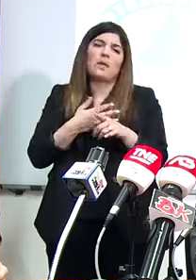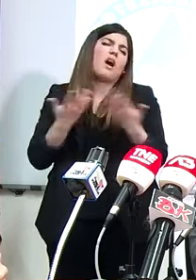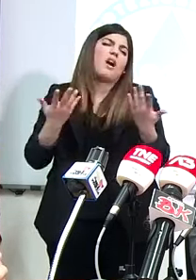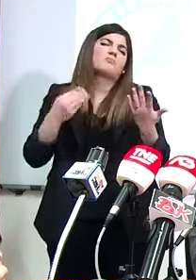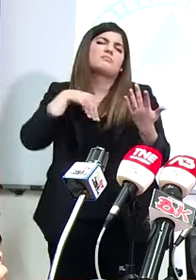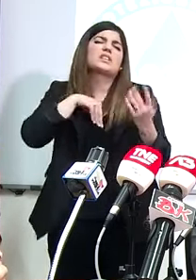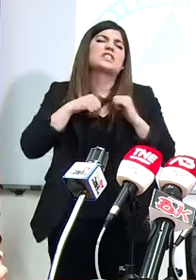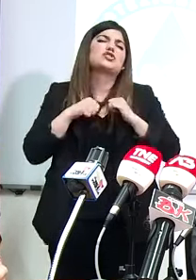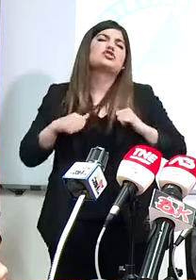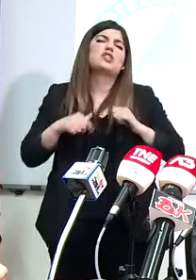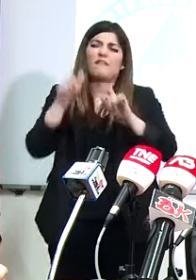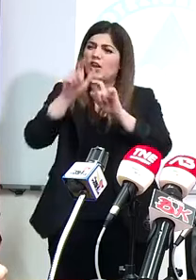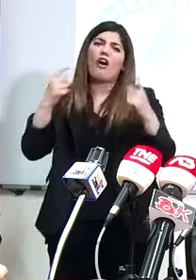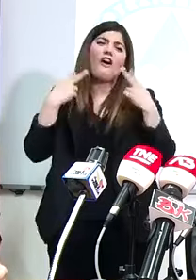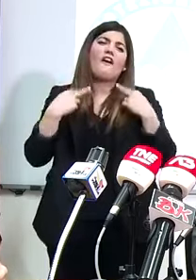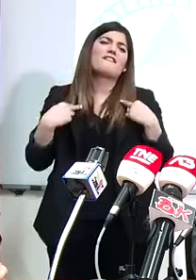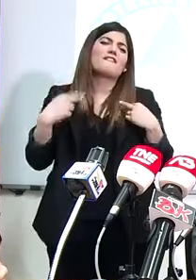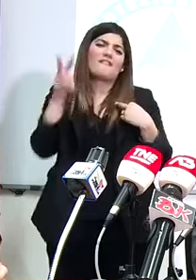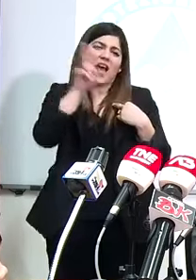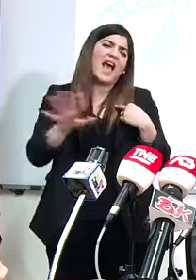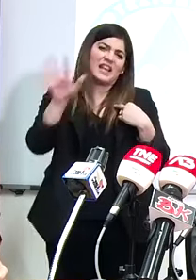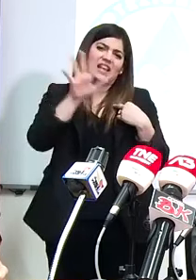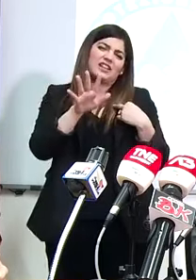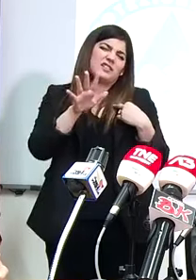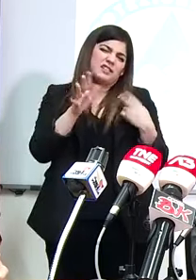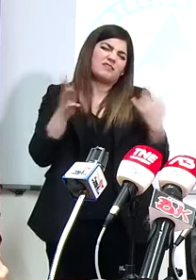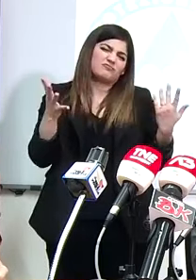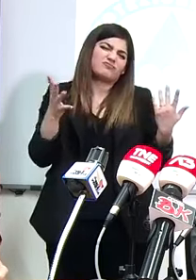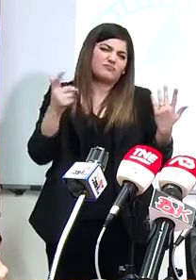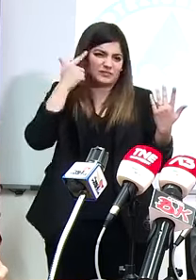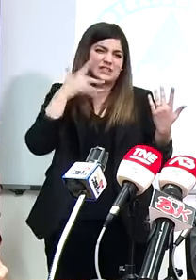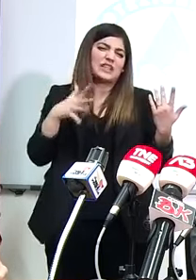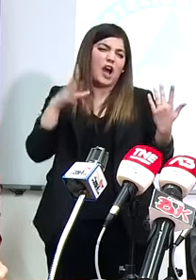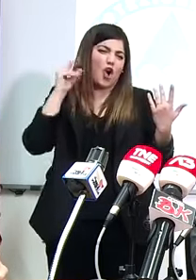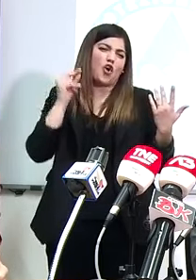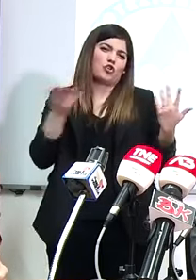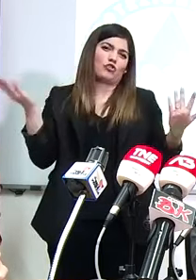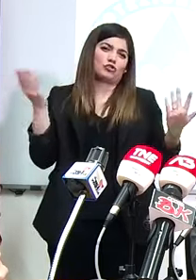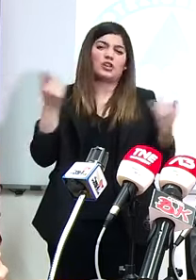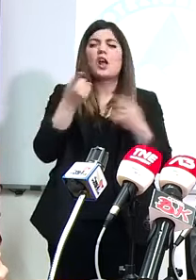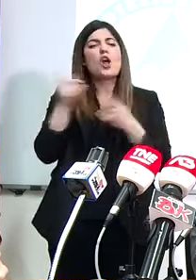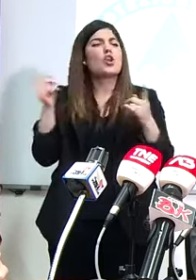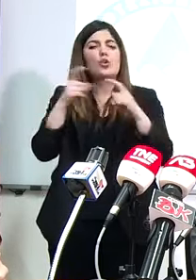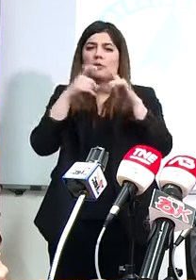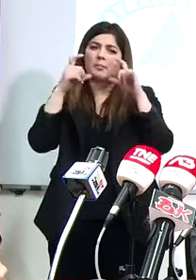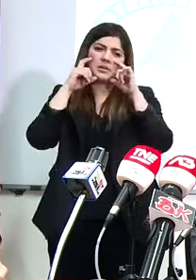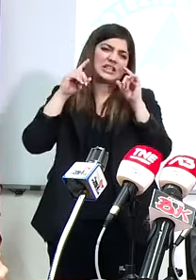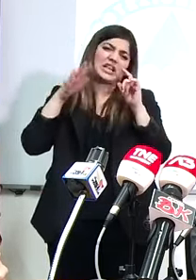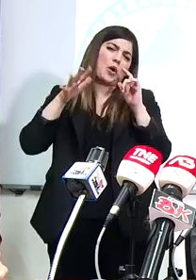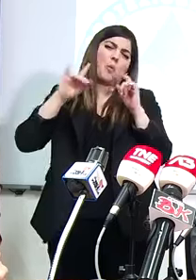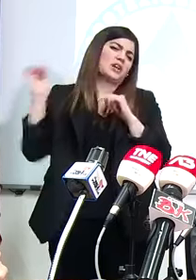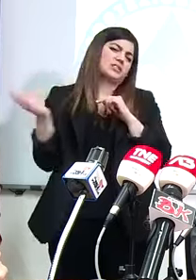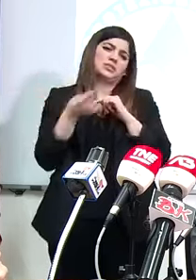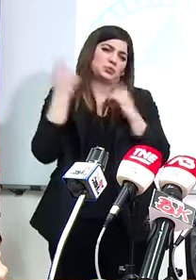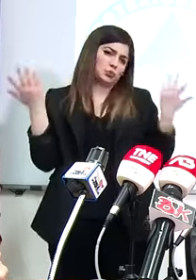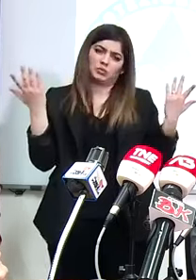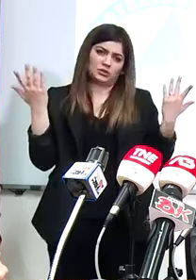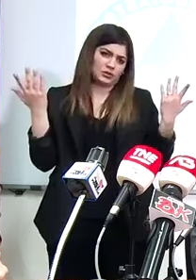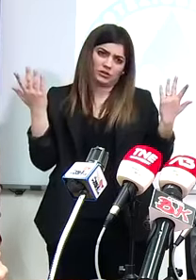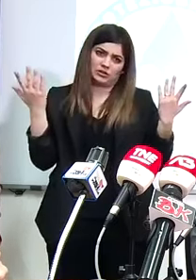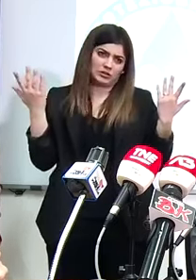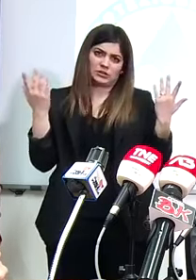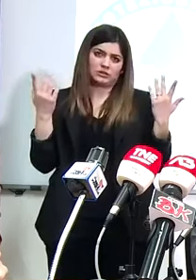possiamo dire che vediamo in giro gente senza mascherina perché non è vero la mascherina si porta bisogna stare attenti agli assembramenti puntare al